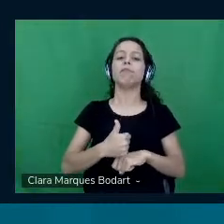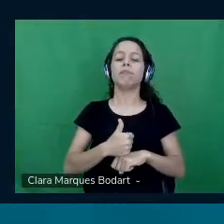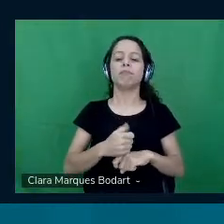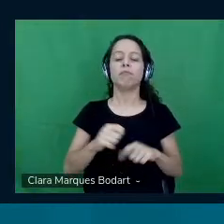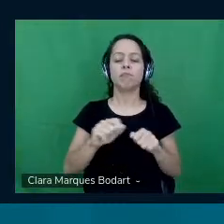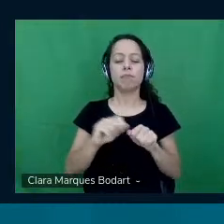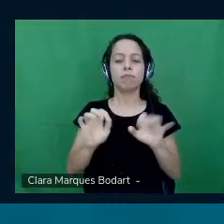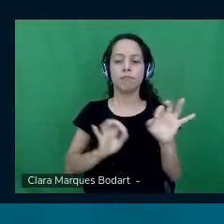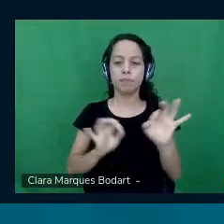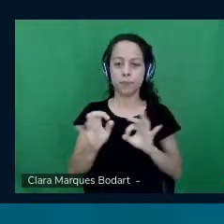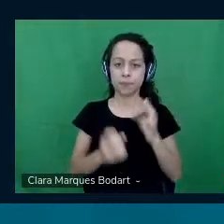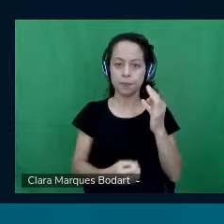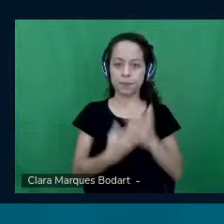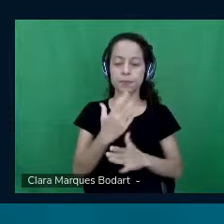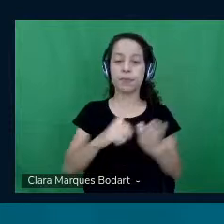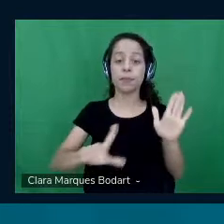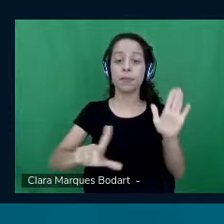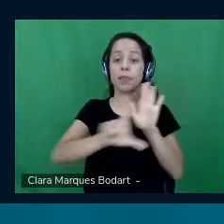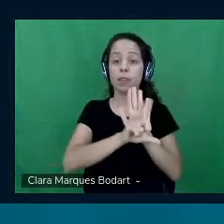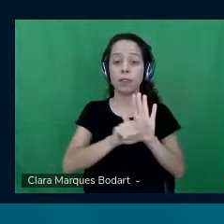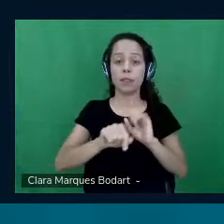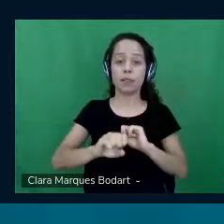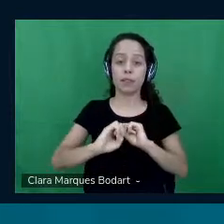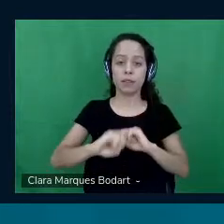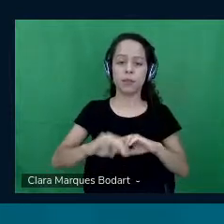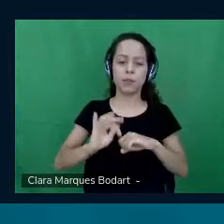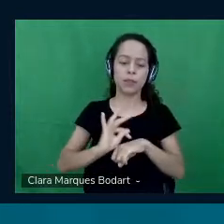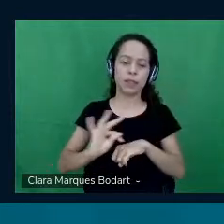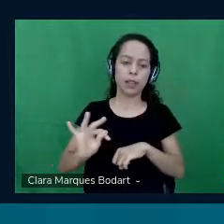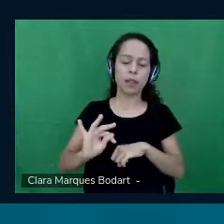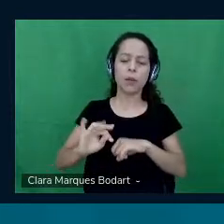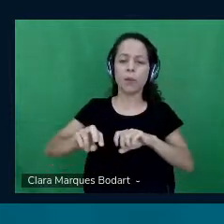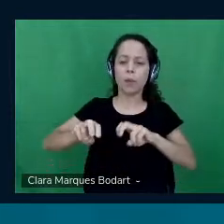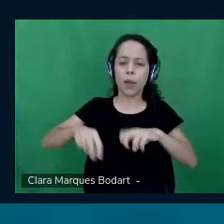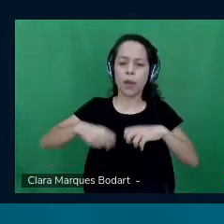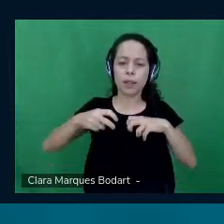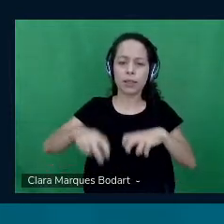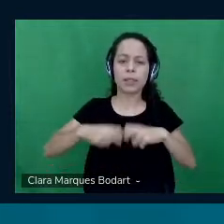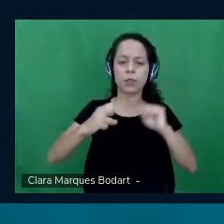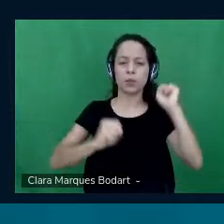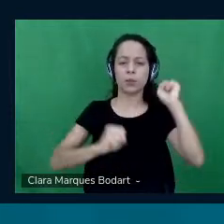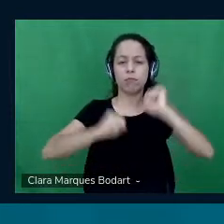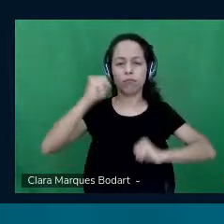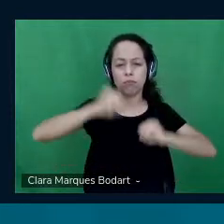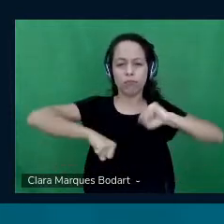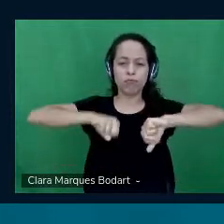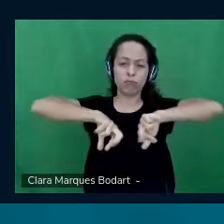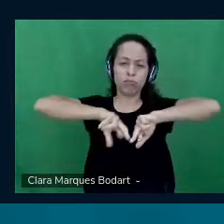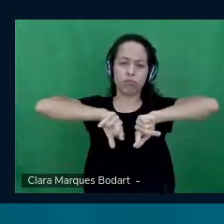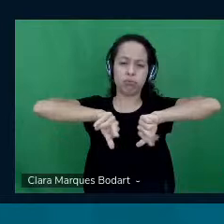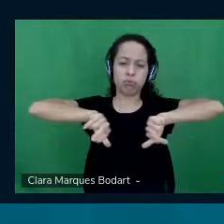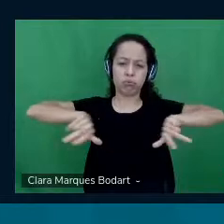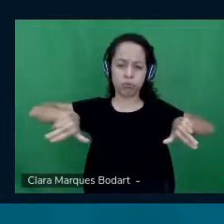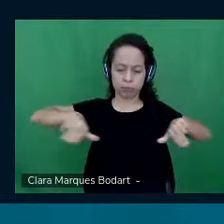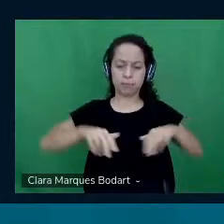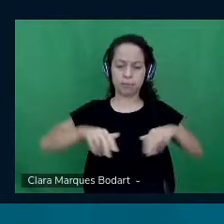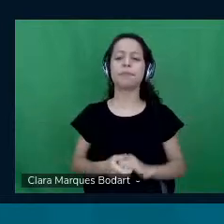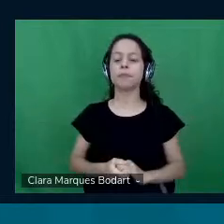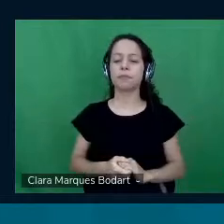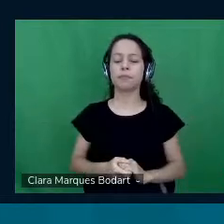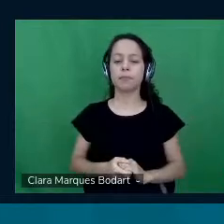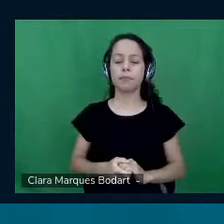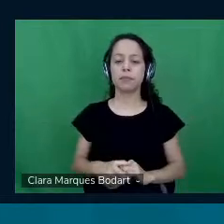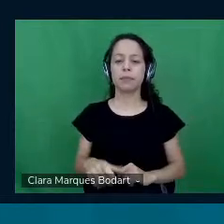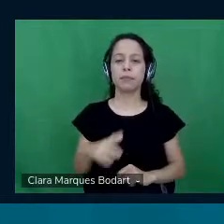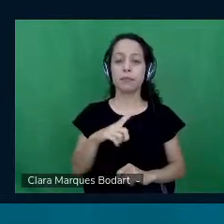leis orgânicas do ensino técnico profissional, agrícola, comercial, industrial e assim por diante. E nessa exposição